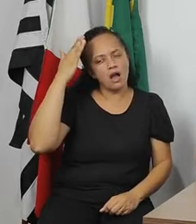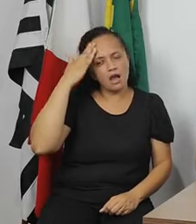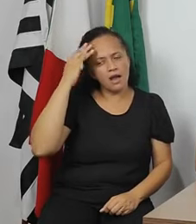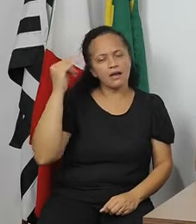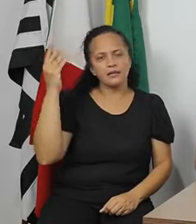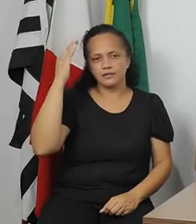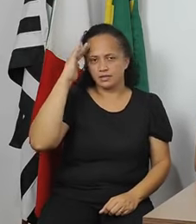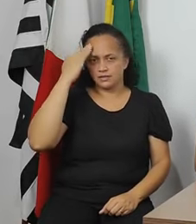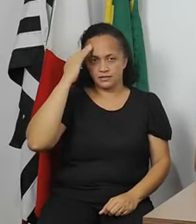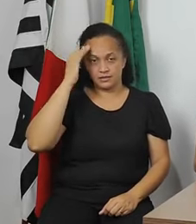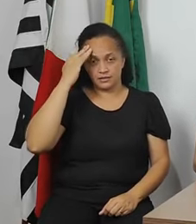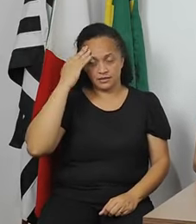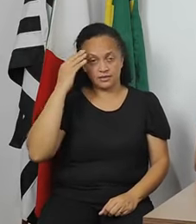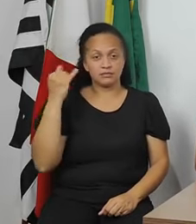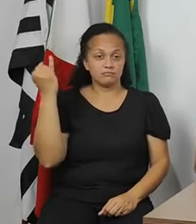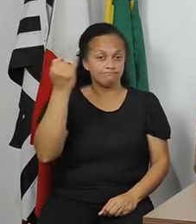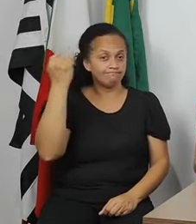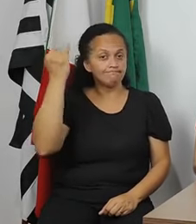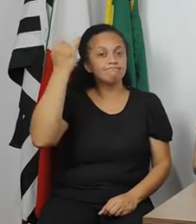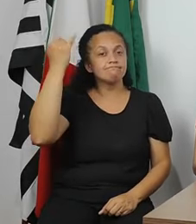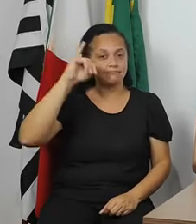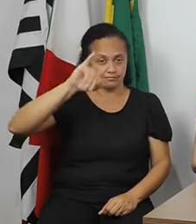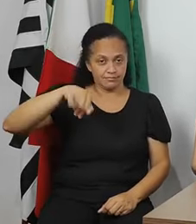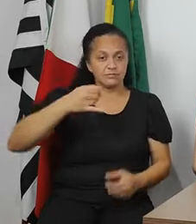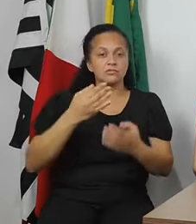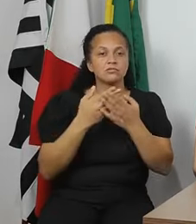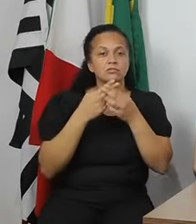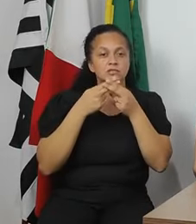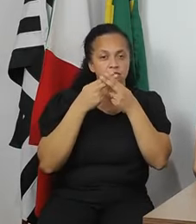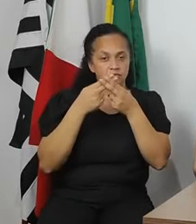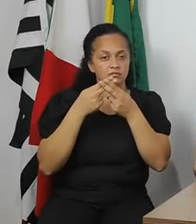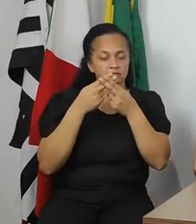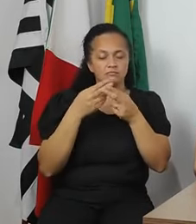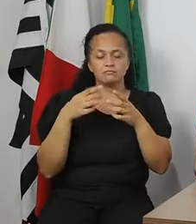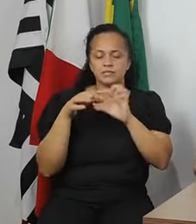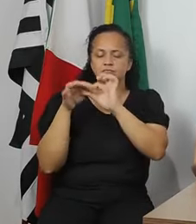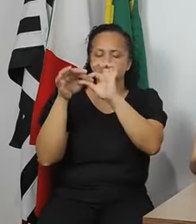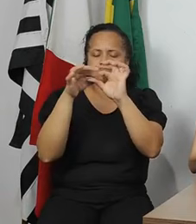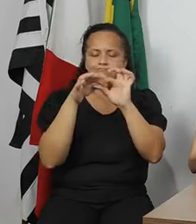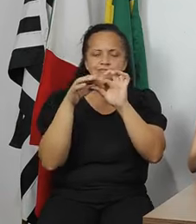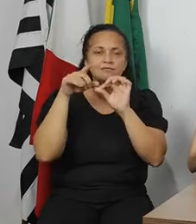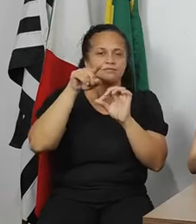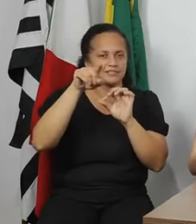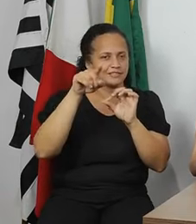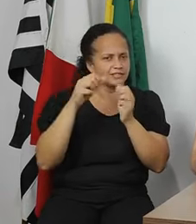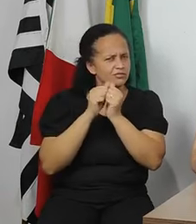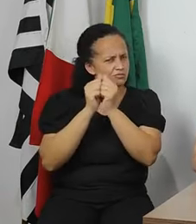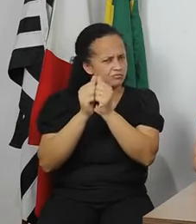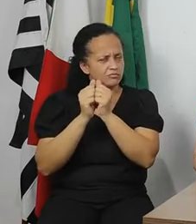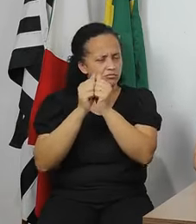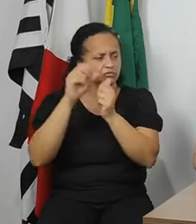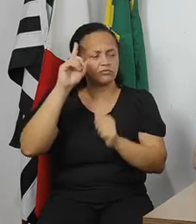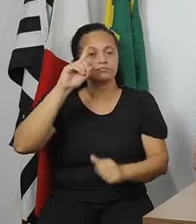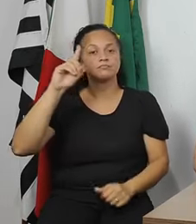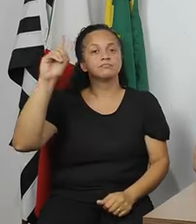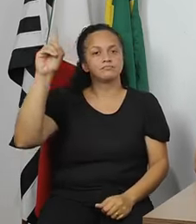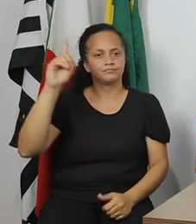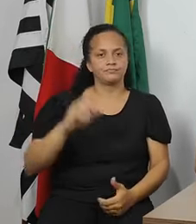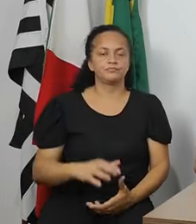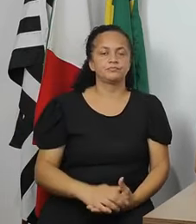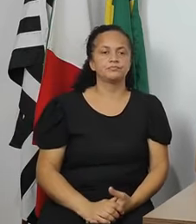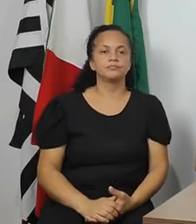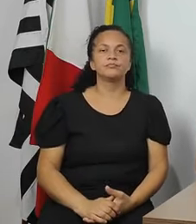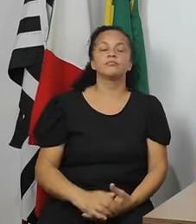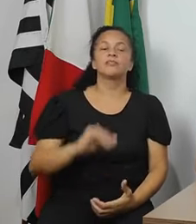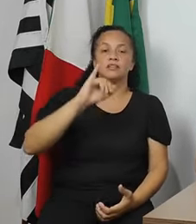que o jejum é uma ferramenta para uma conexão, uma aproximação com Deus. Então a gente fala muito da dupla ali, né,